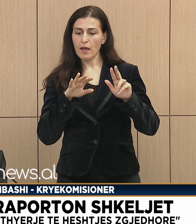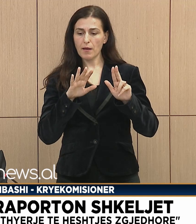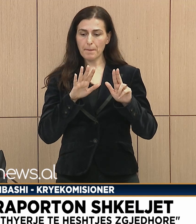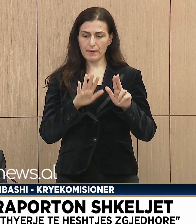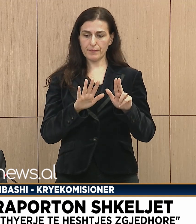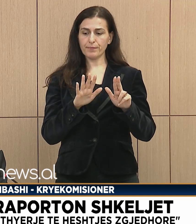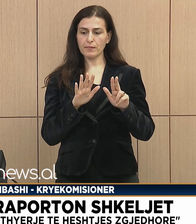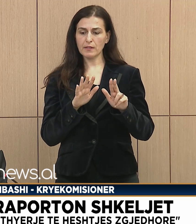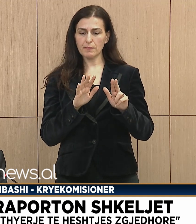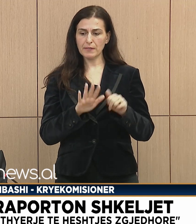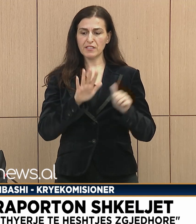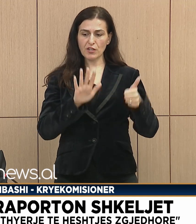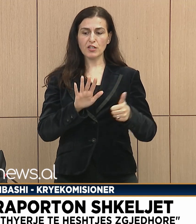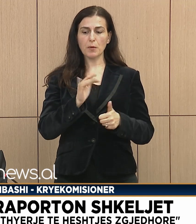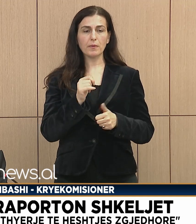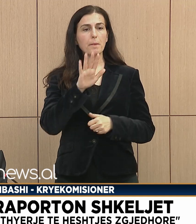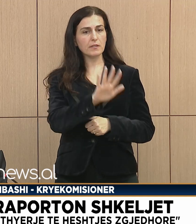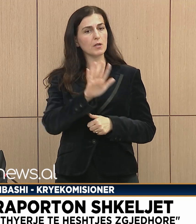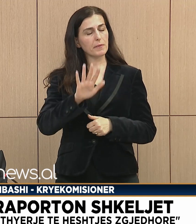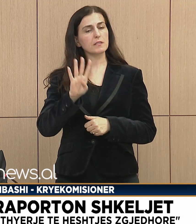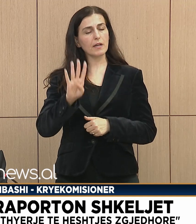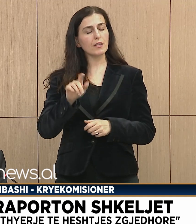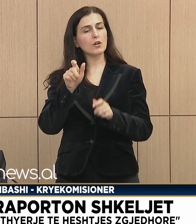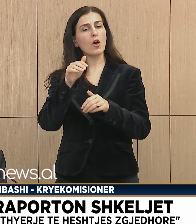56554 votues, të cilët